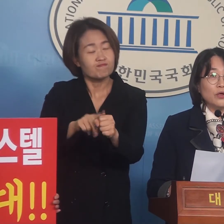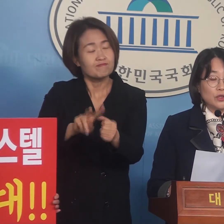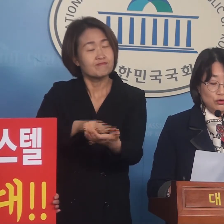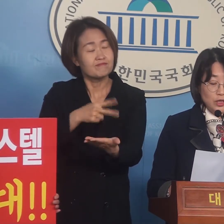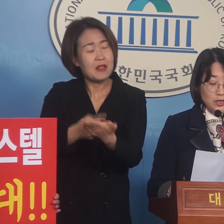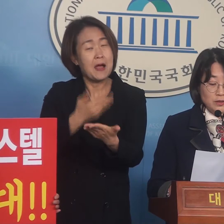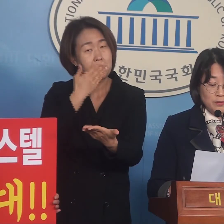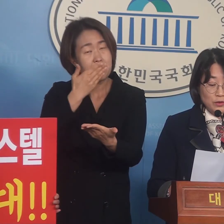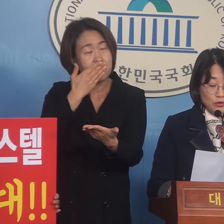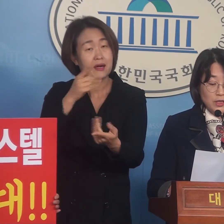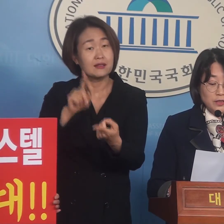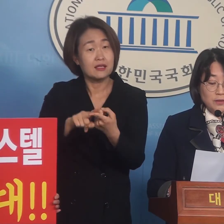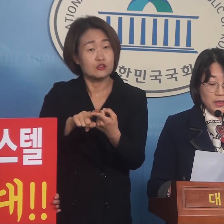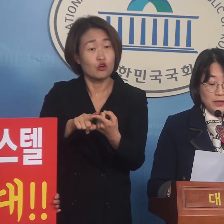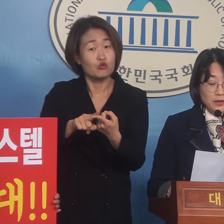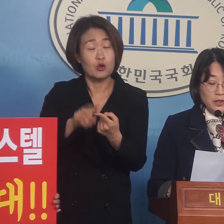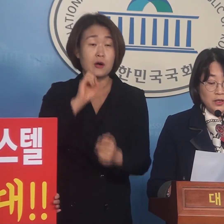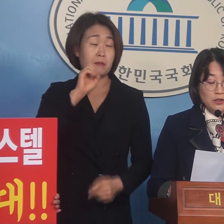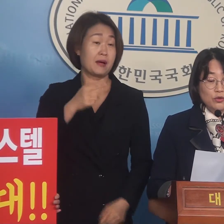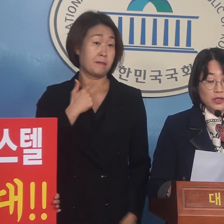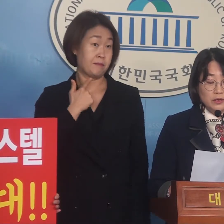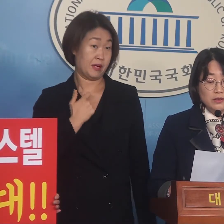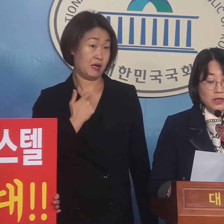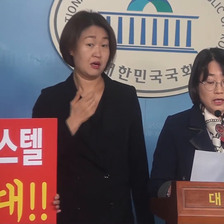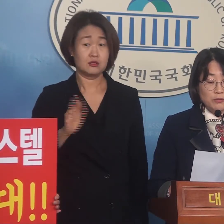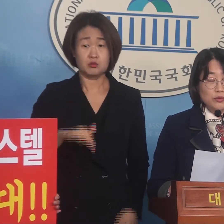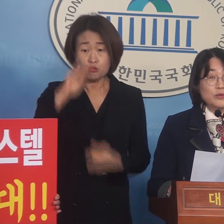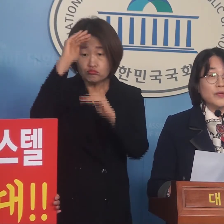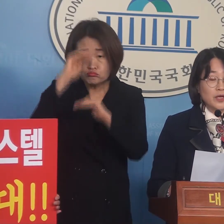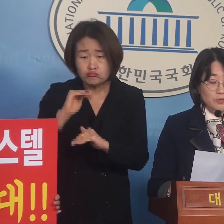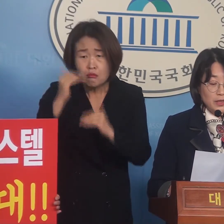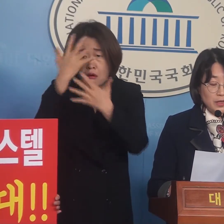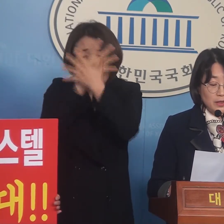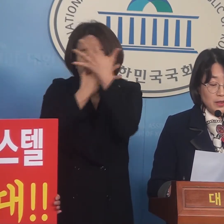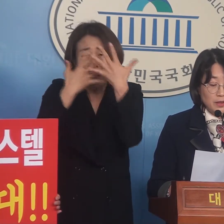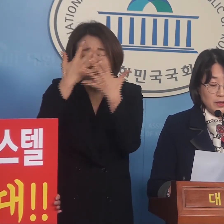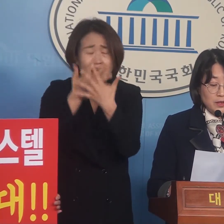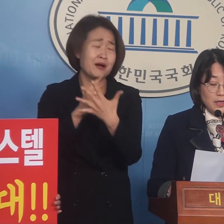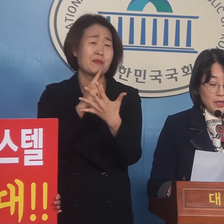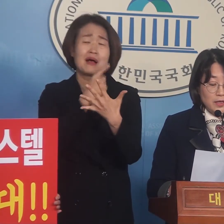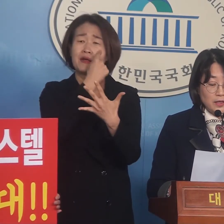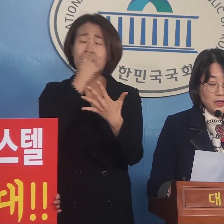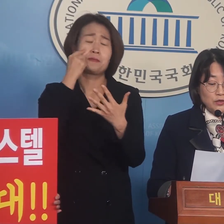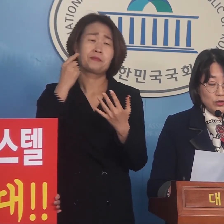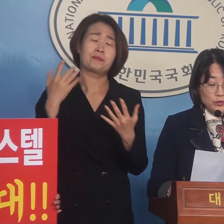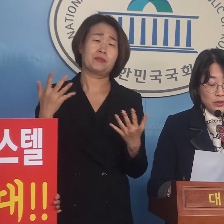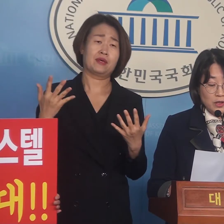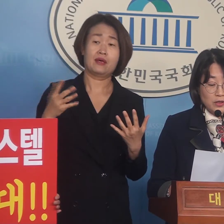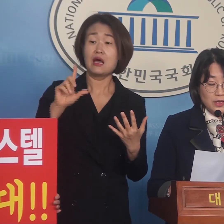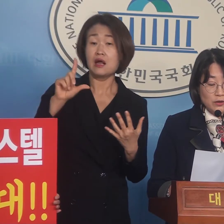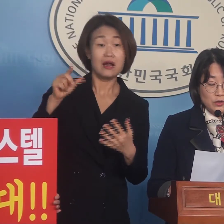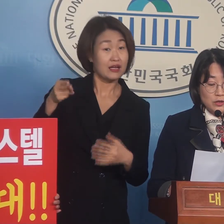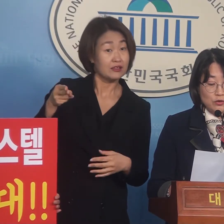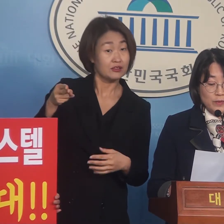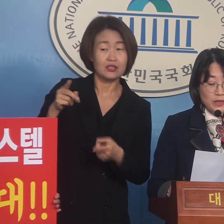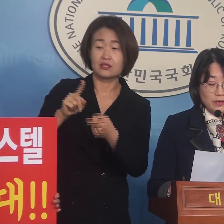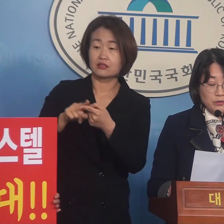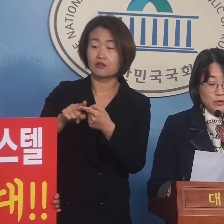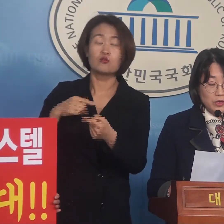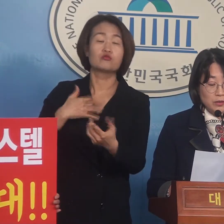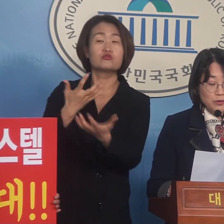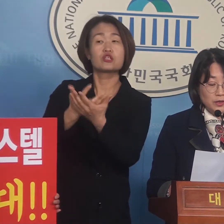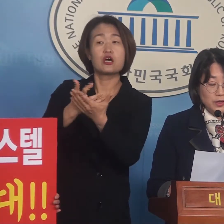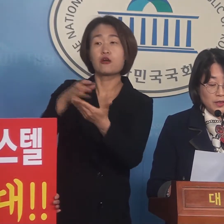통보했다고 주장했지만 이 또한 근거가 불분명합니다. 제가 LH로부터 자료를